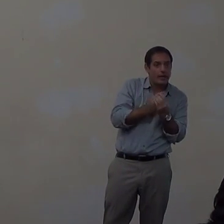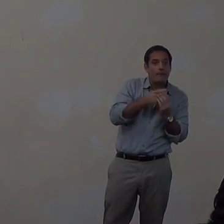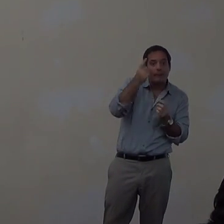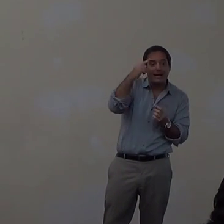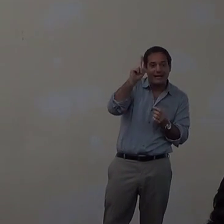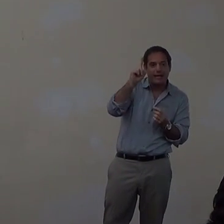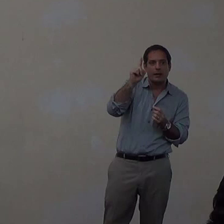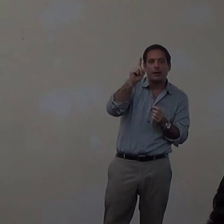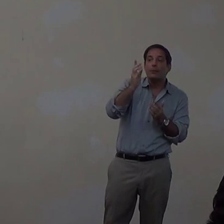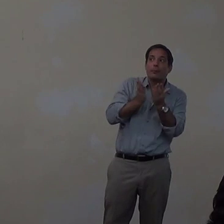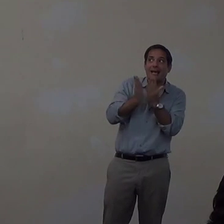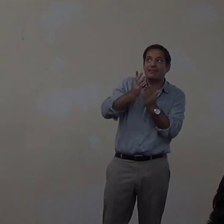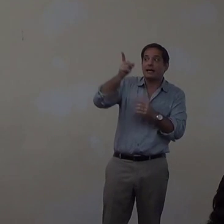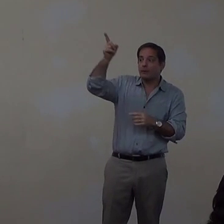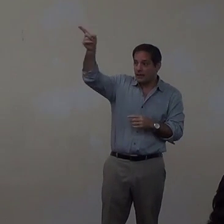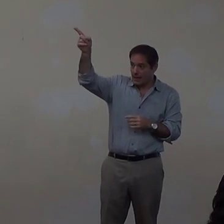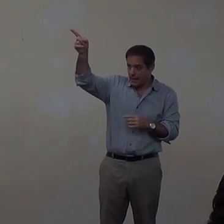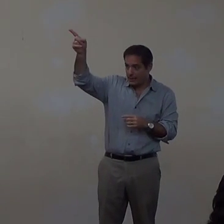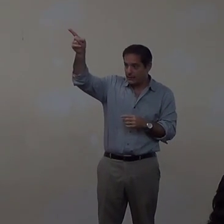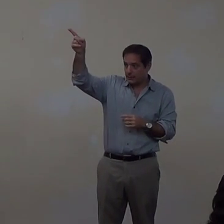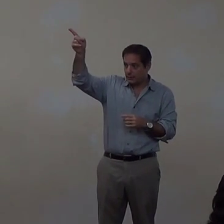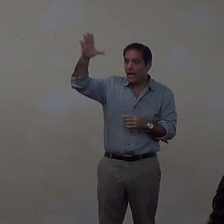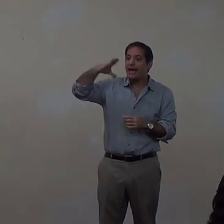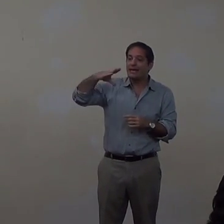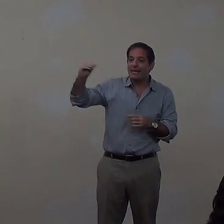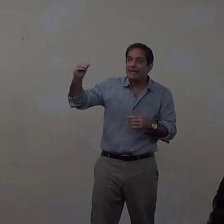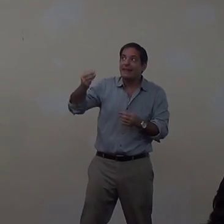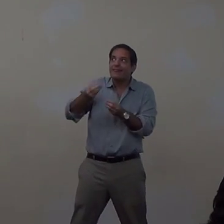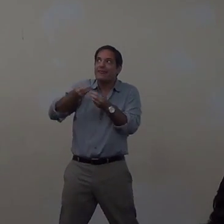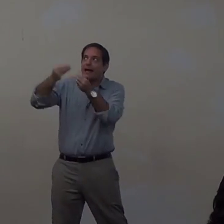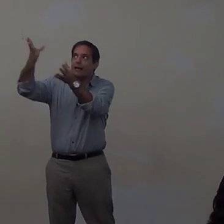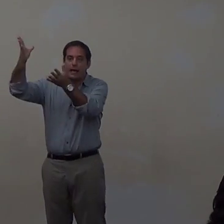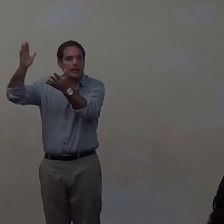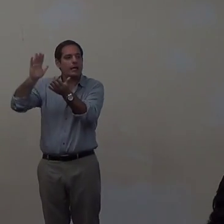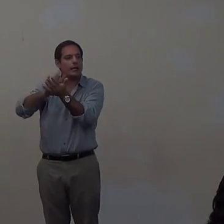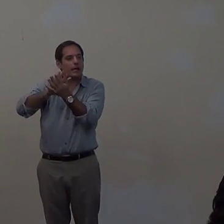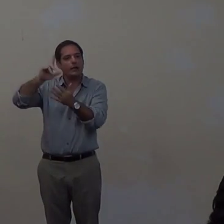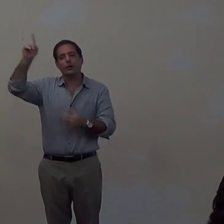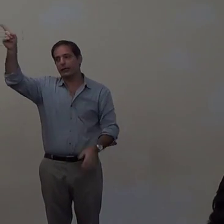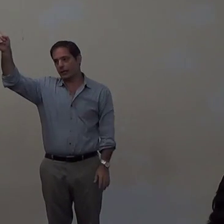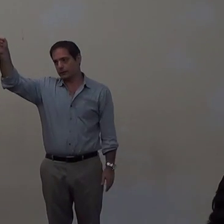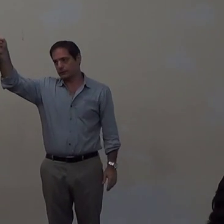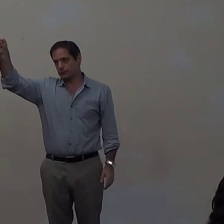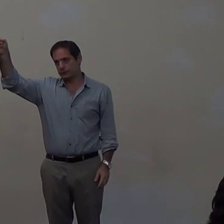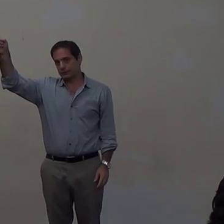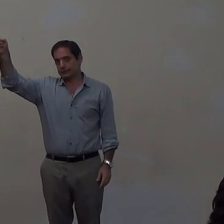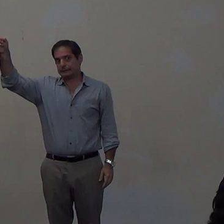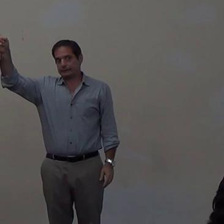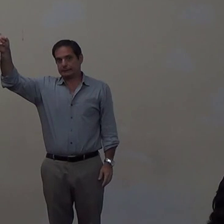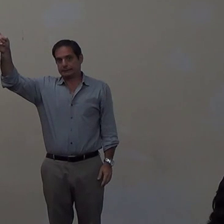usar nuestras manos, ¿ok? ¿Para qué? Para servirle a Él y darle a Él la gloria.